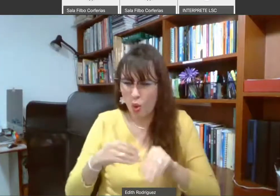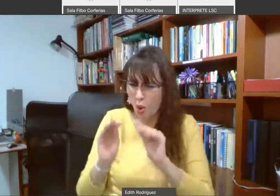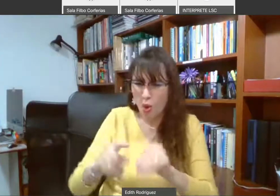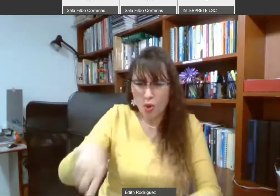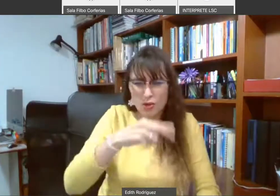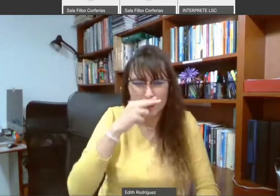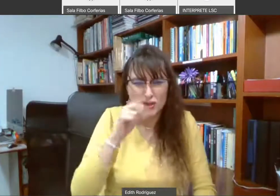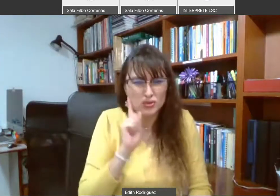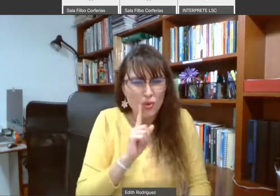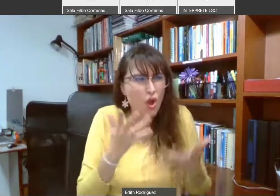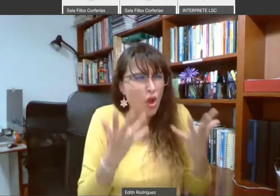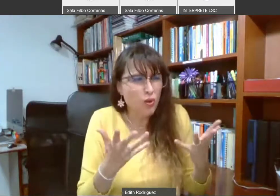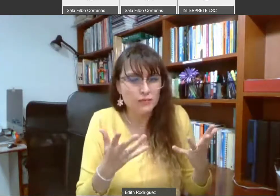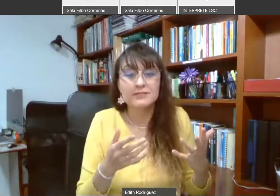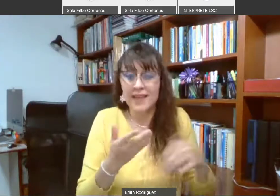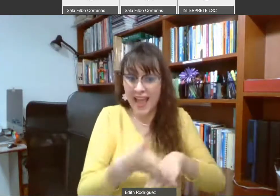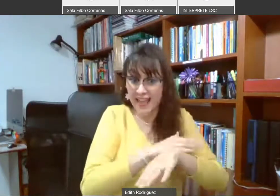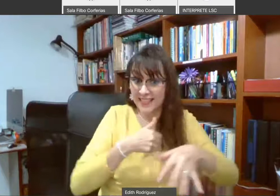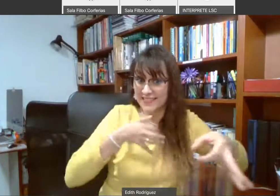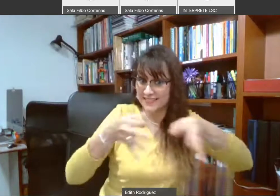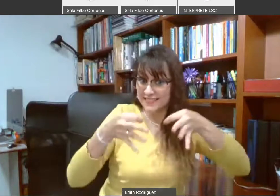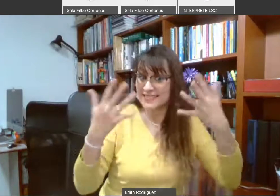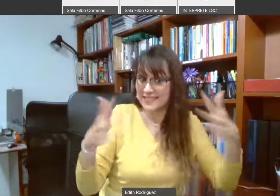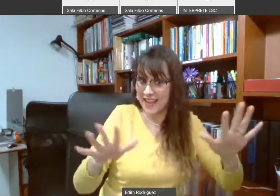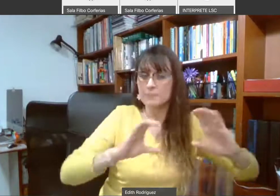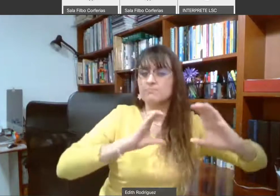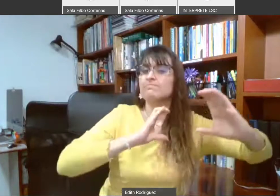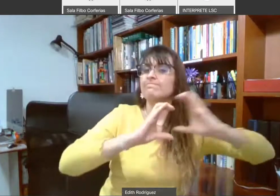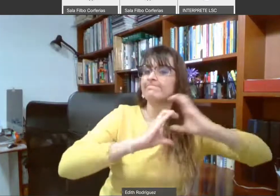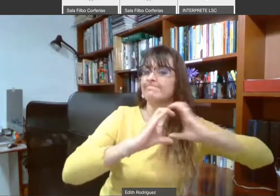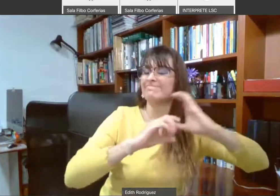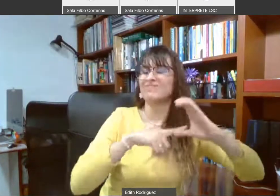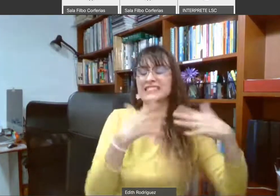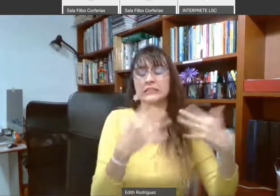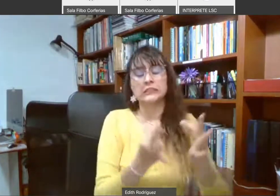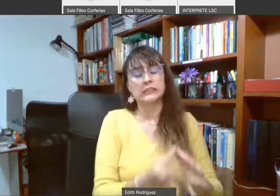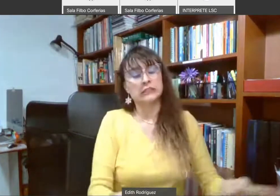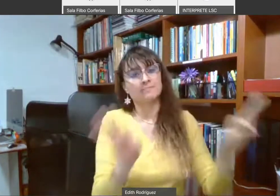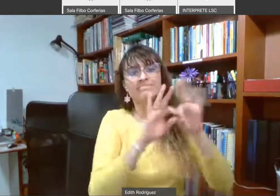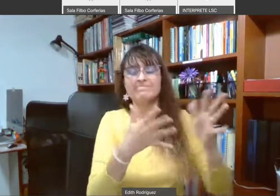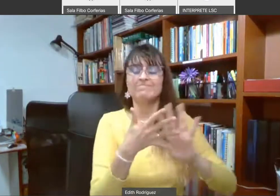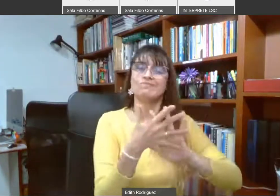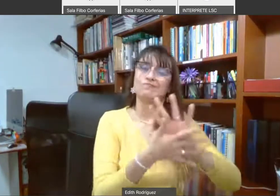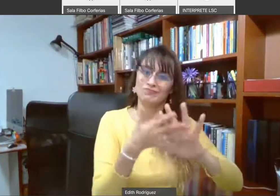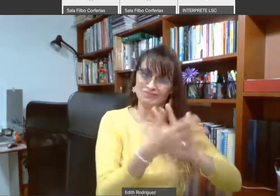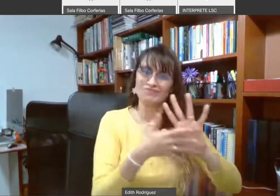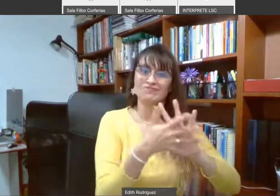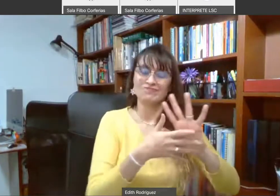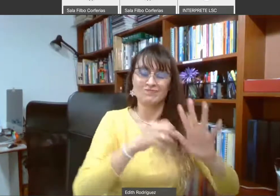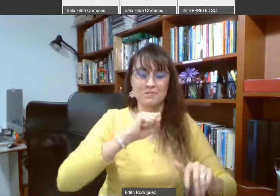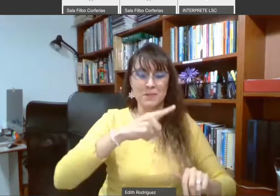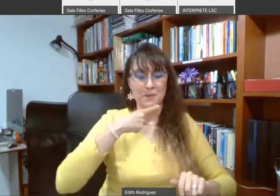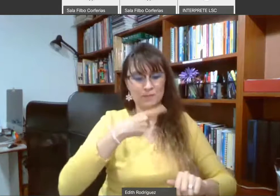importante que aprovechen el tiempo y pues en este caso para las personas sordas, como yo les había comentado,